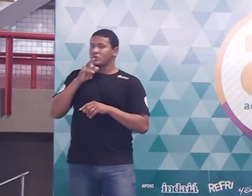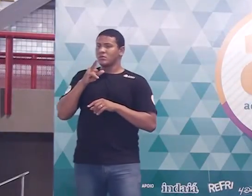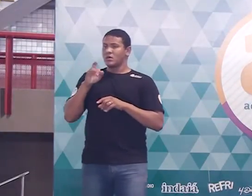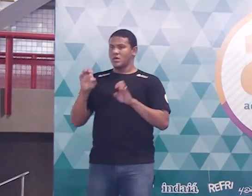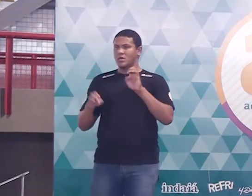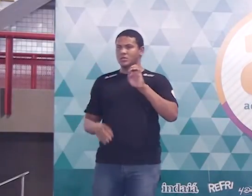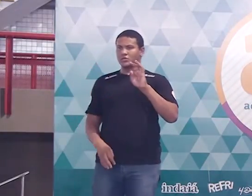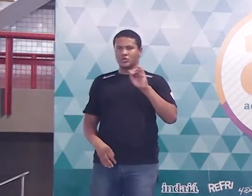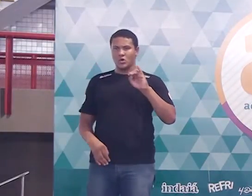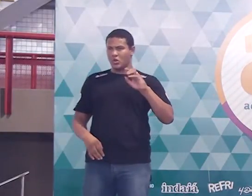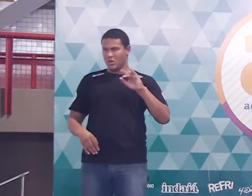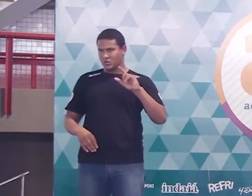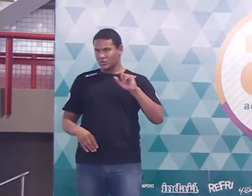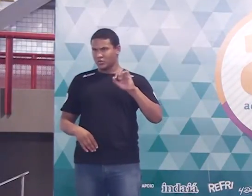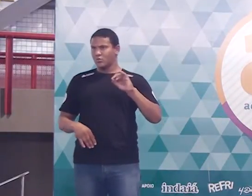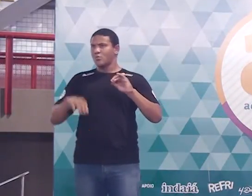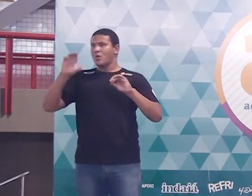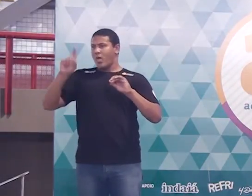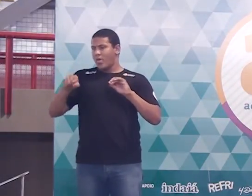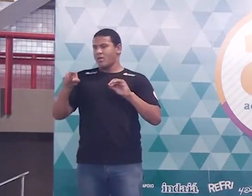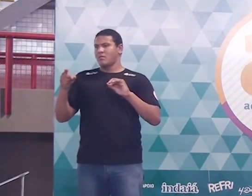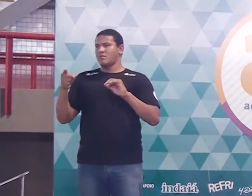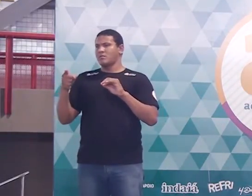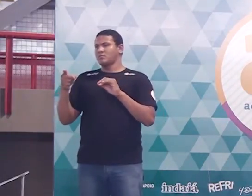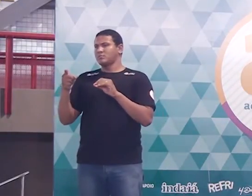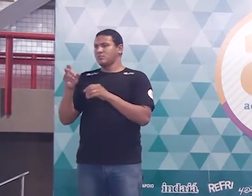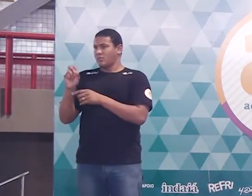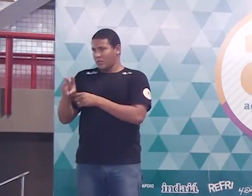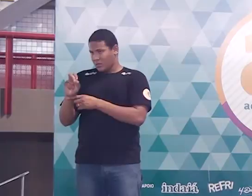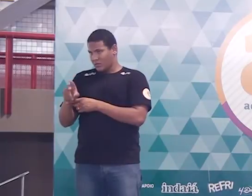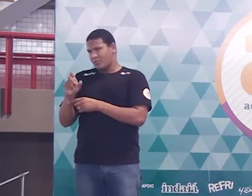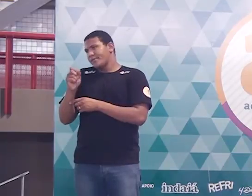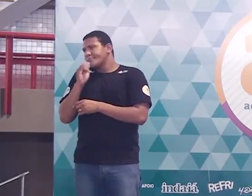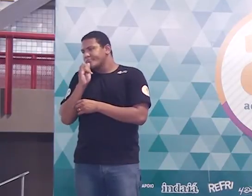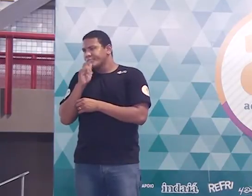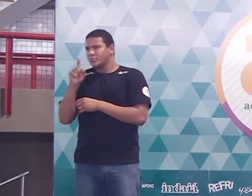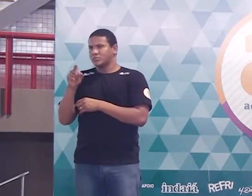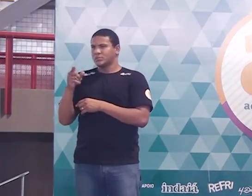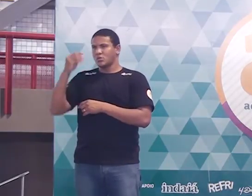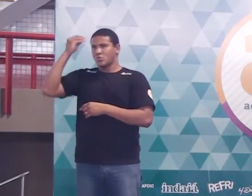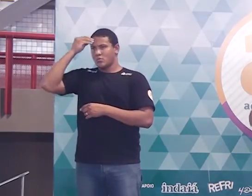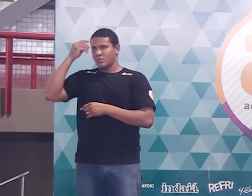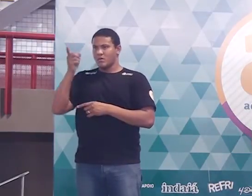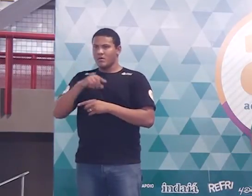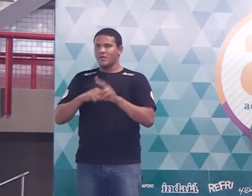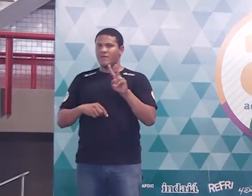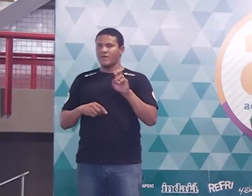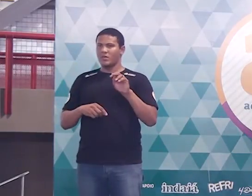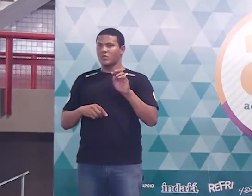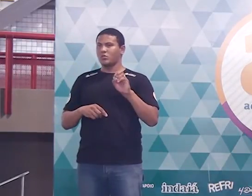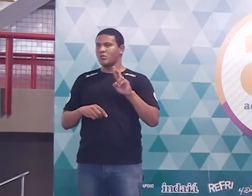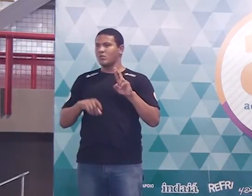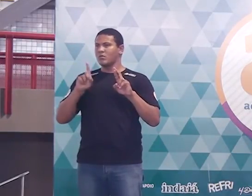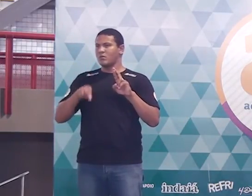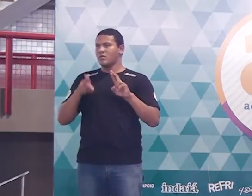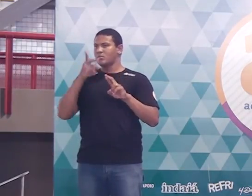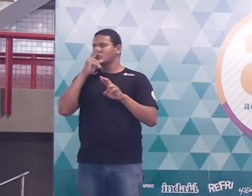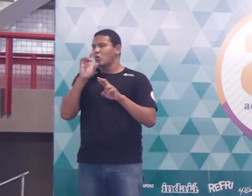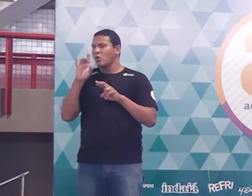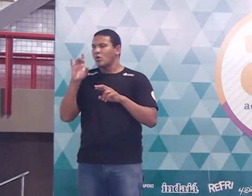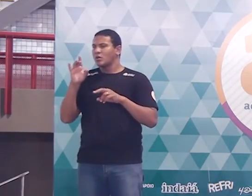O transmissor é um que funciona como o quê? Vetor. Aproveito para dar uma informação para vocês, tá